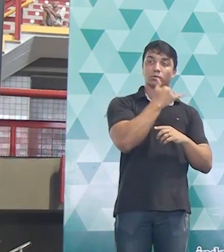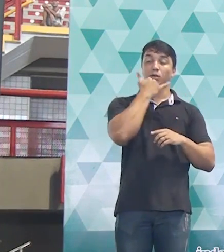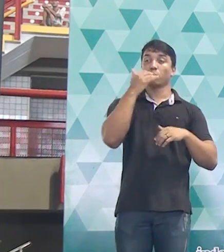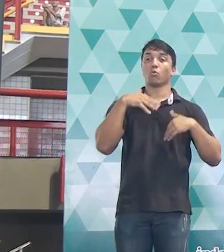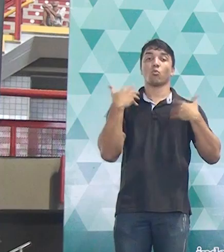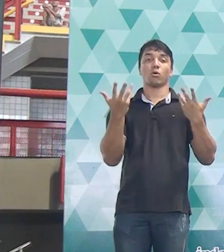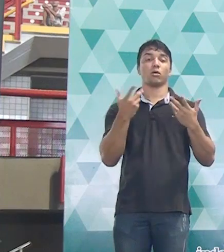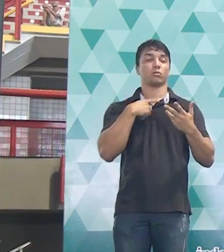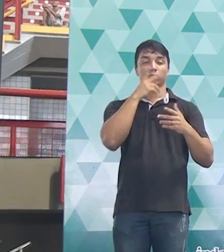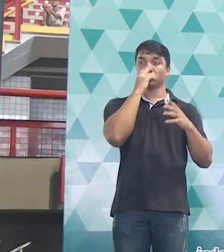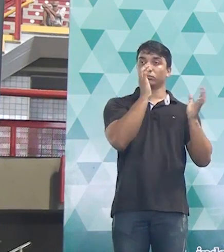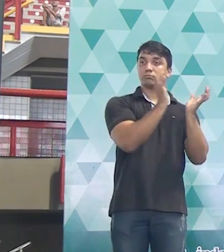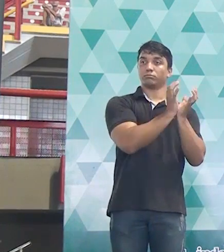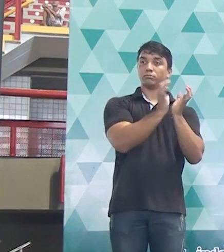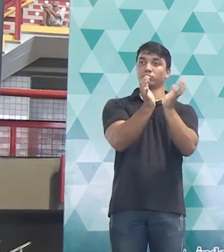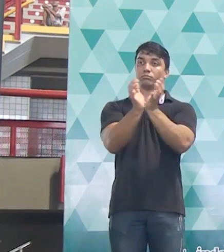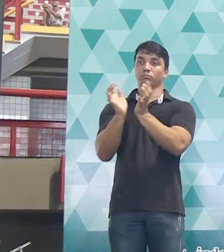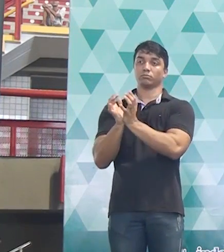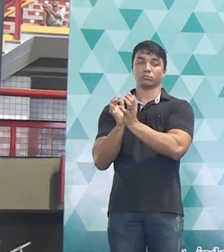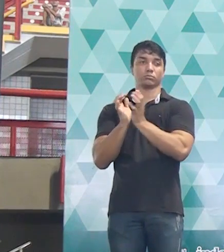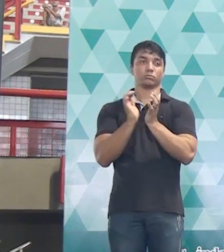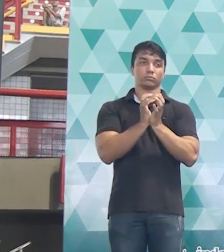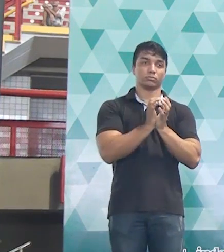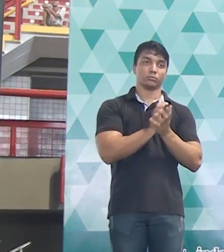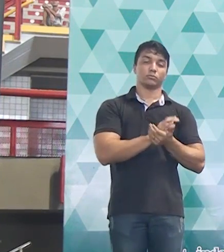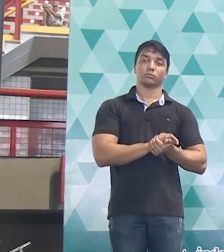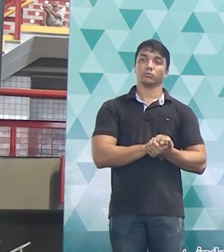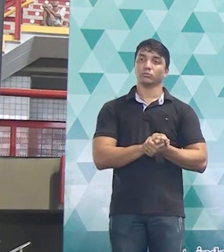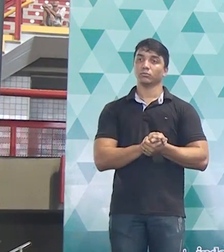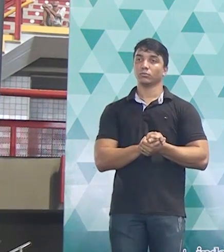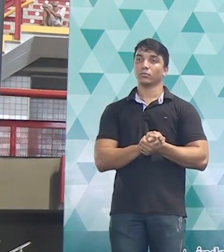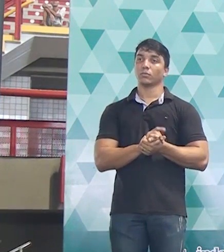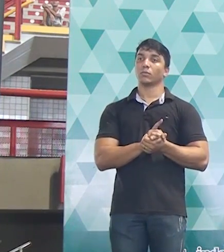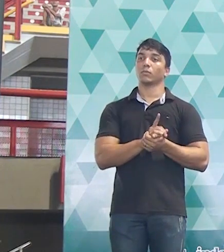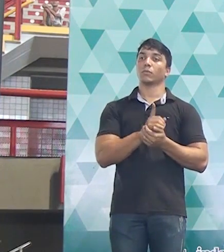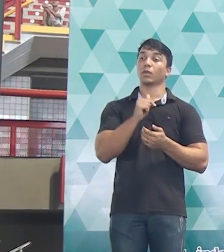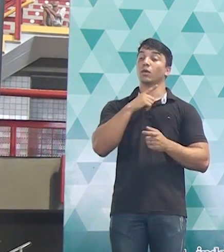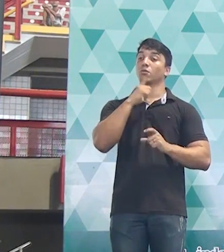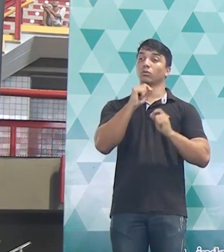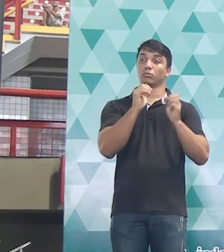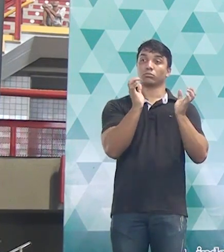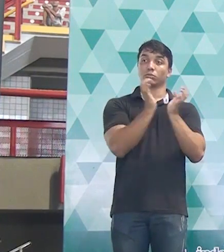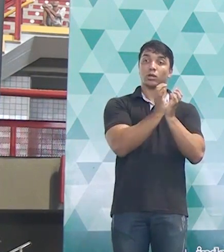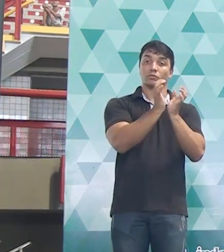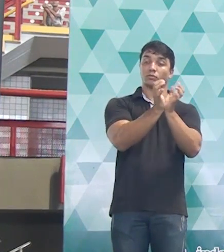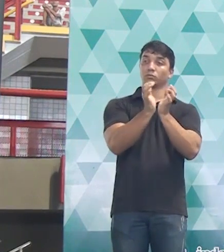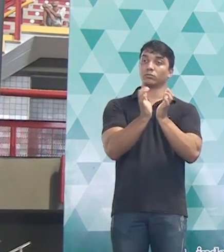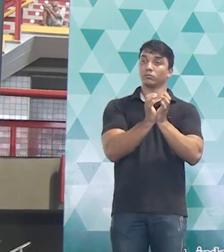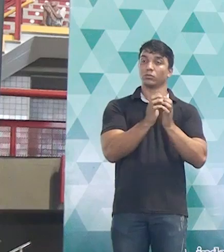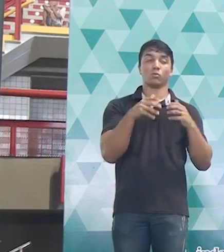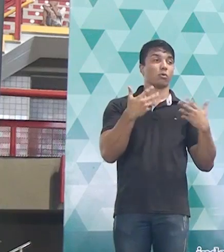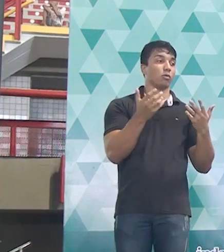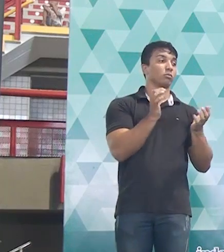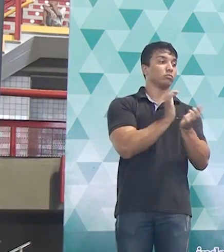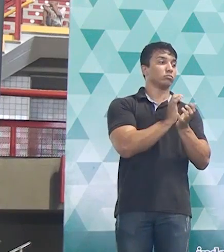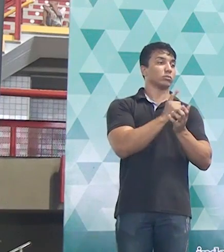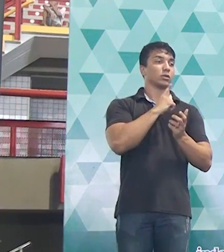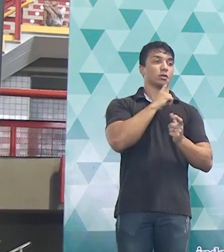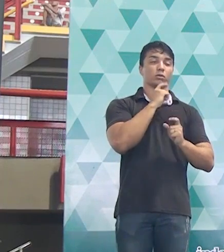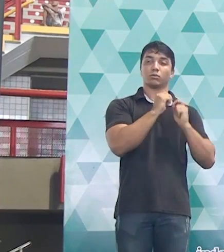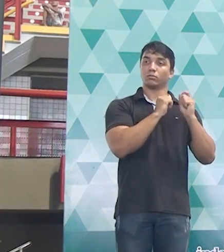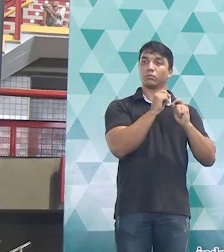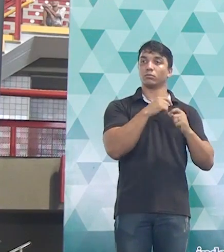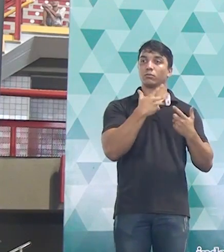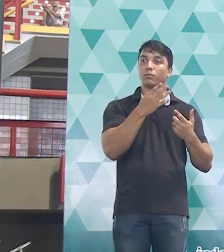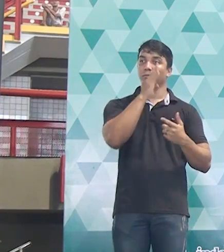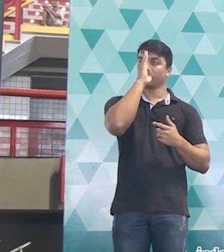da classificação. Vou dizer de novo. É da classificação que saem